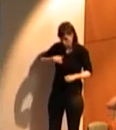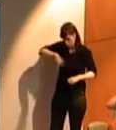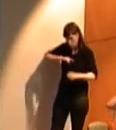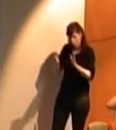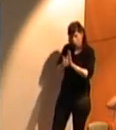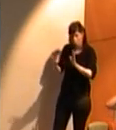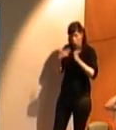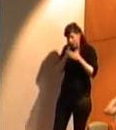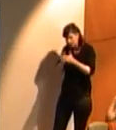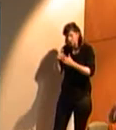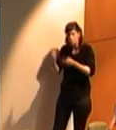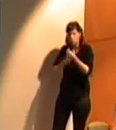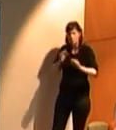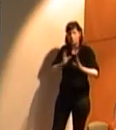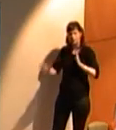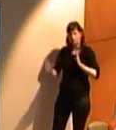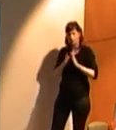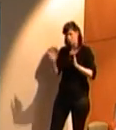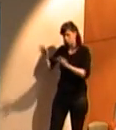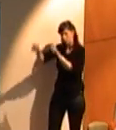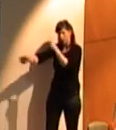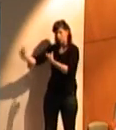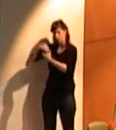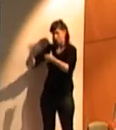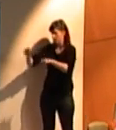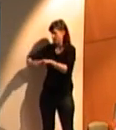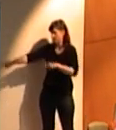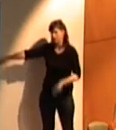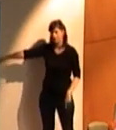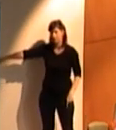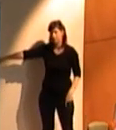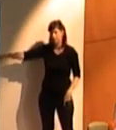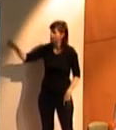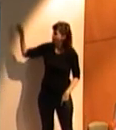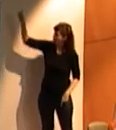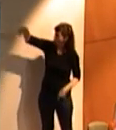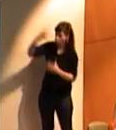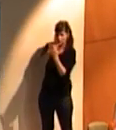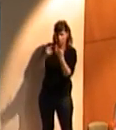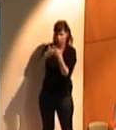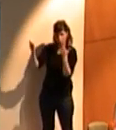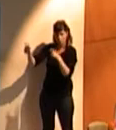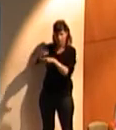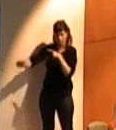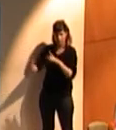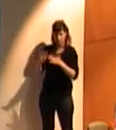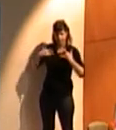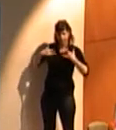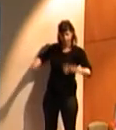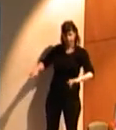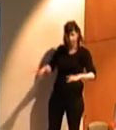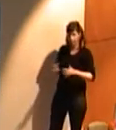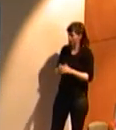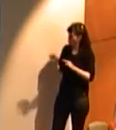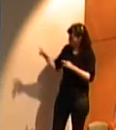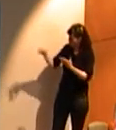de guide que. Et c'est surtout les participants qui ont produit toutes ces belles choses. Donc ils ont travaillé, voilà, sur